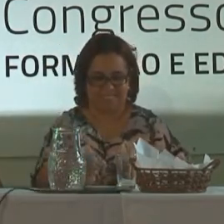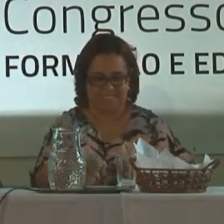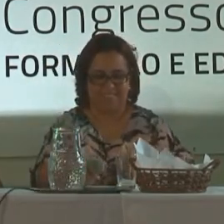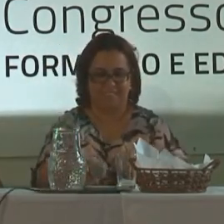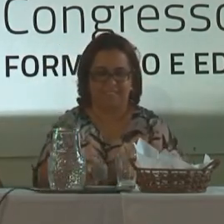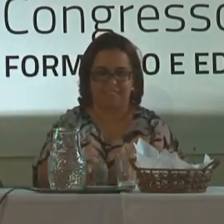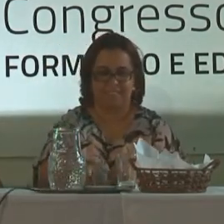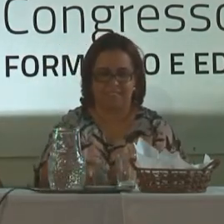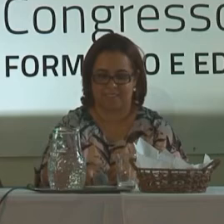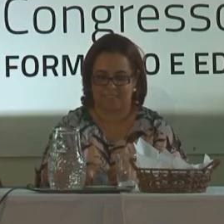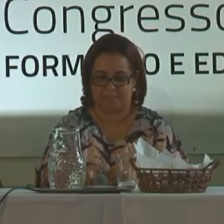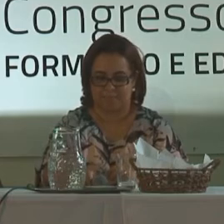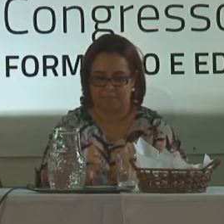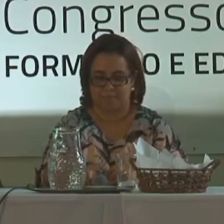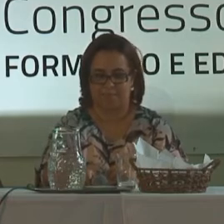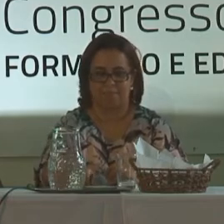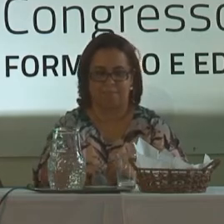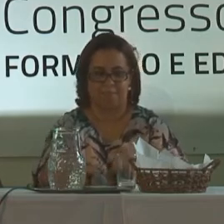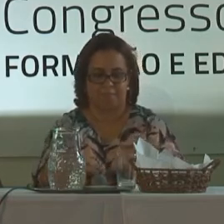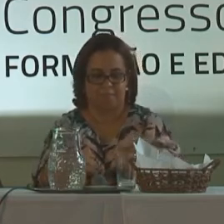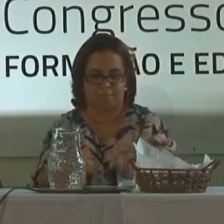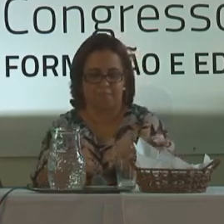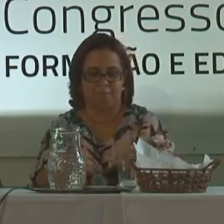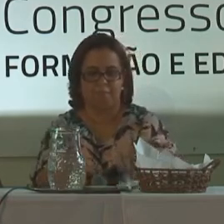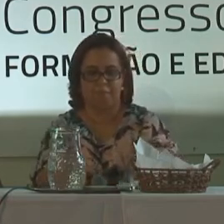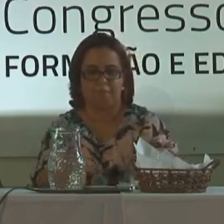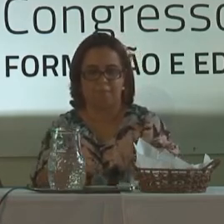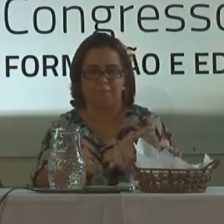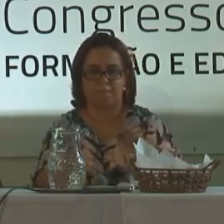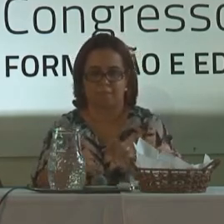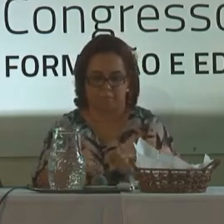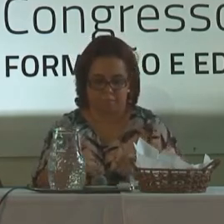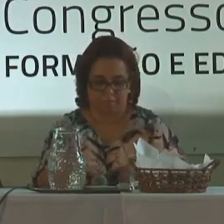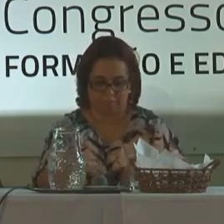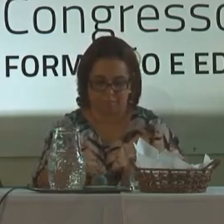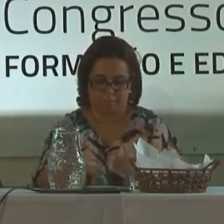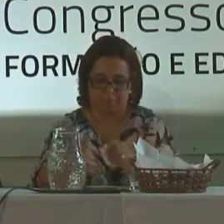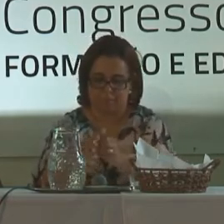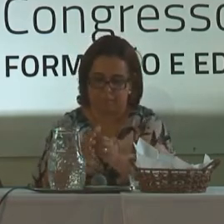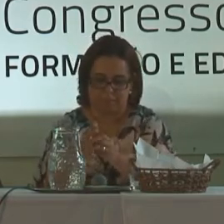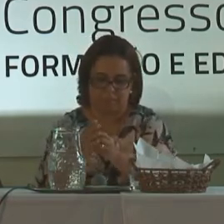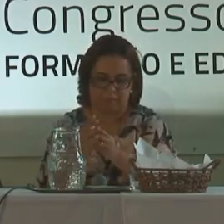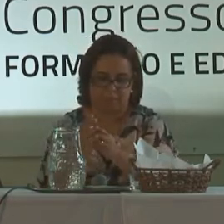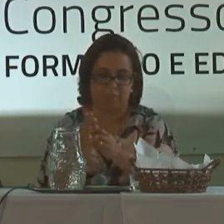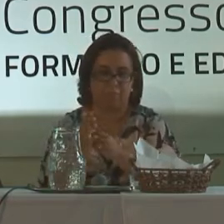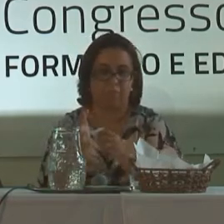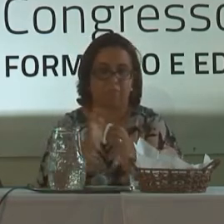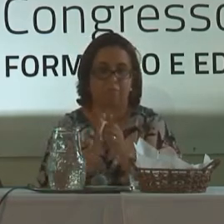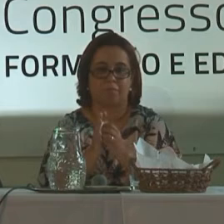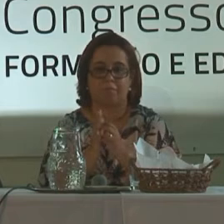Quero parabenizar a mesa e a minha pergunta vai diretamente para você, Ariadna, porque é um